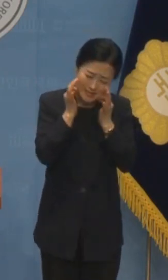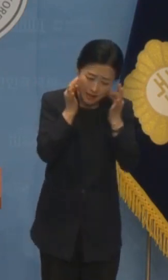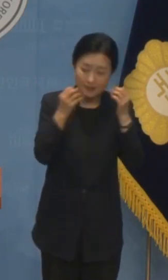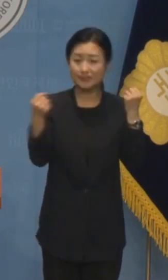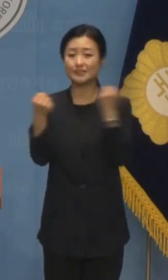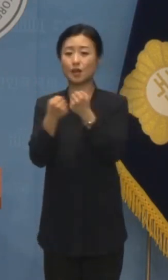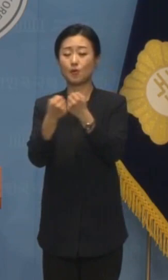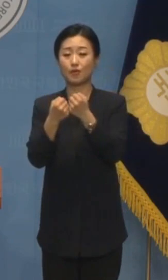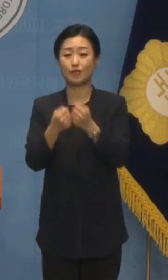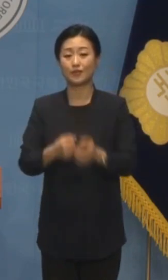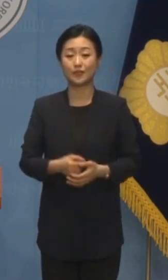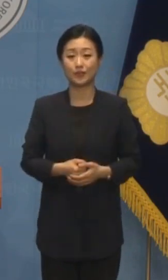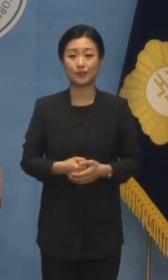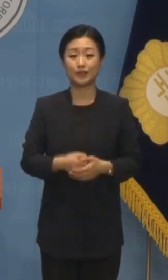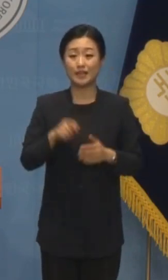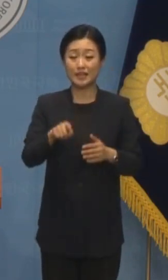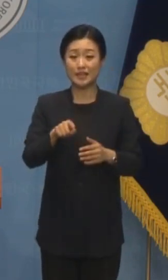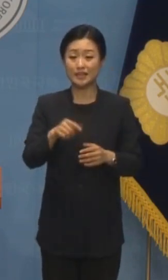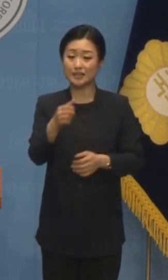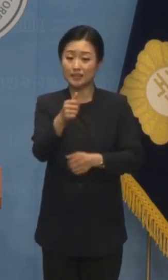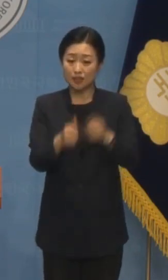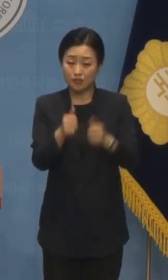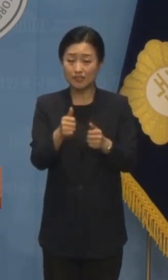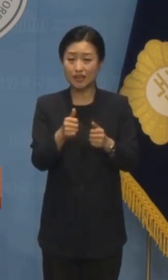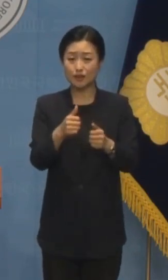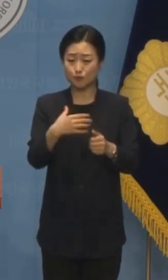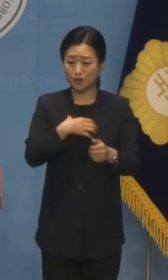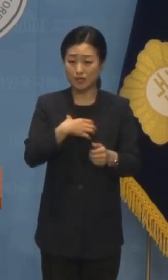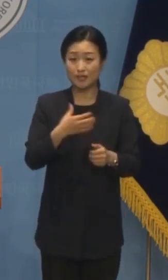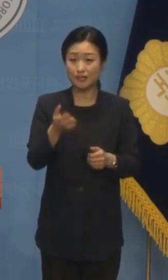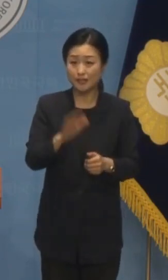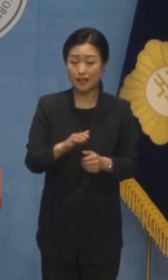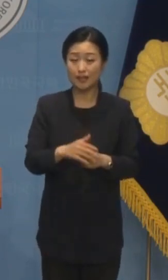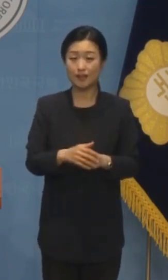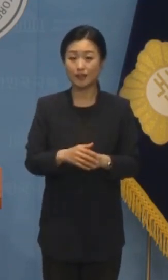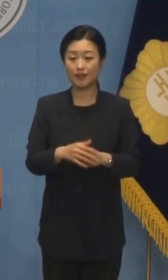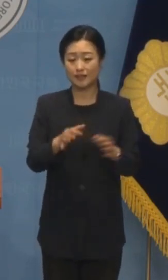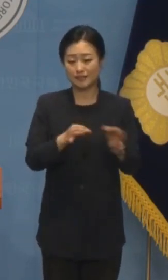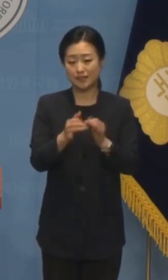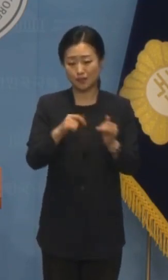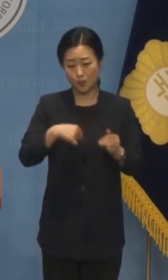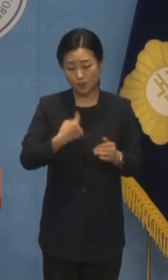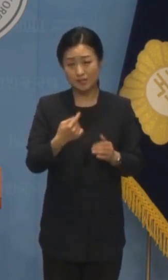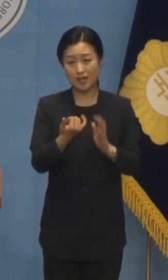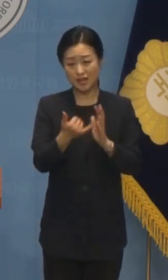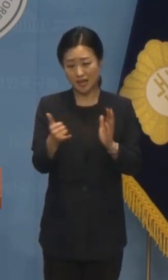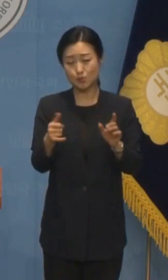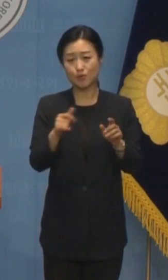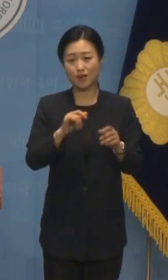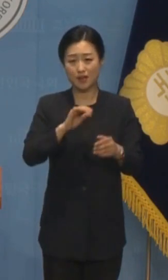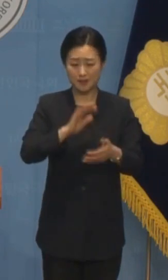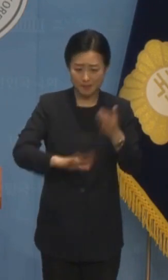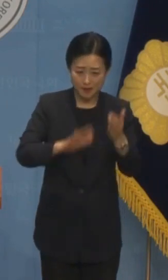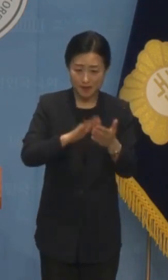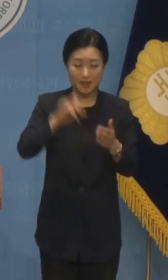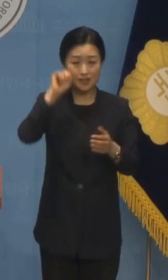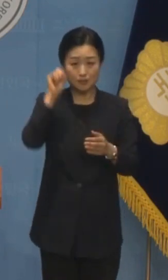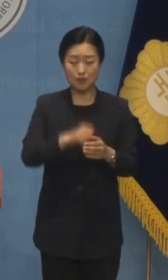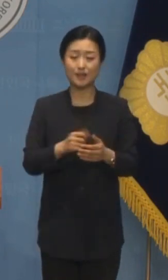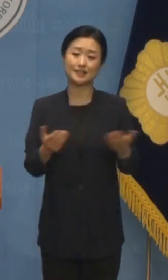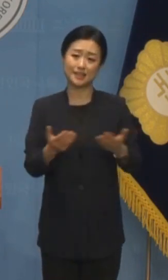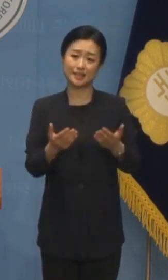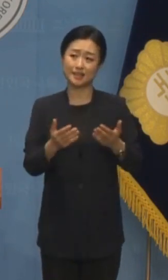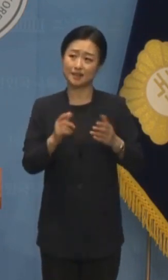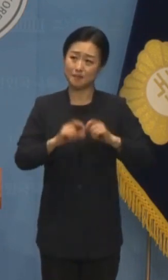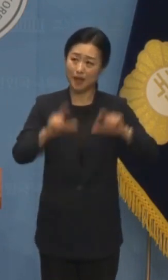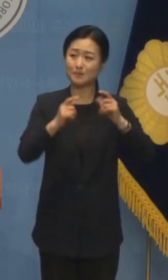싸우는 세상입니다. 이 지독한 경제 위기에 동네 사장님들은 나 홀로 혹은 가족들과 맞교대로 새벽부터 나와서 다시